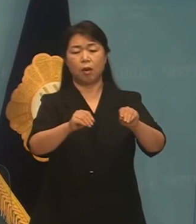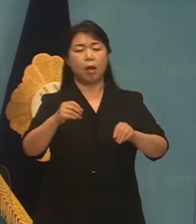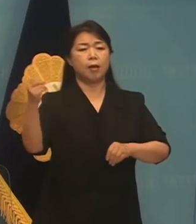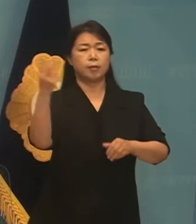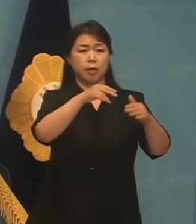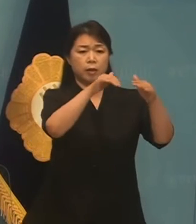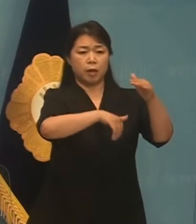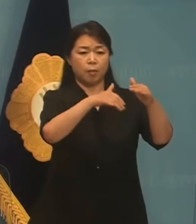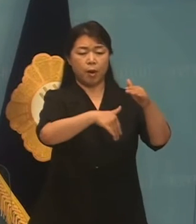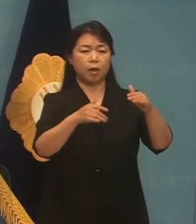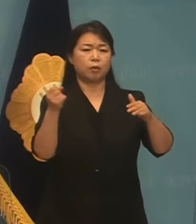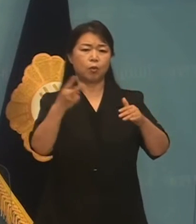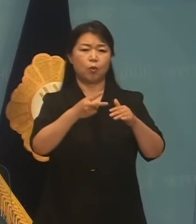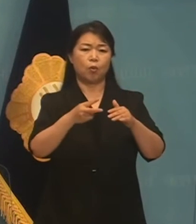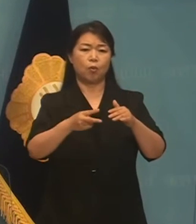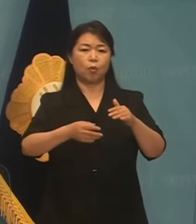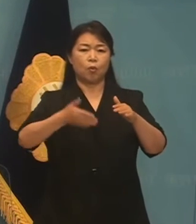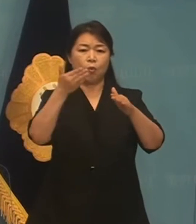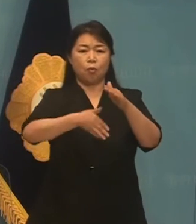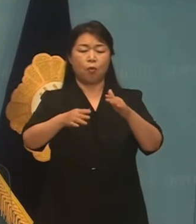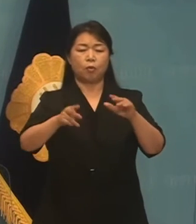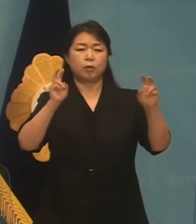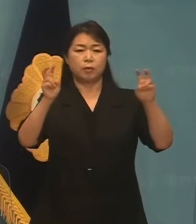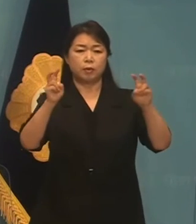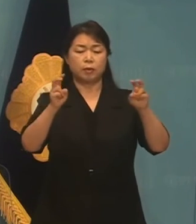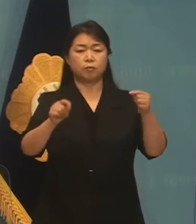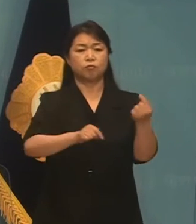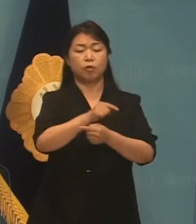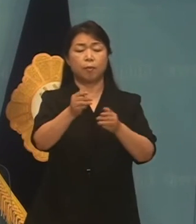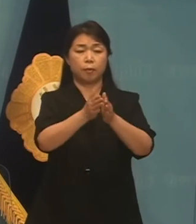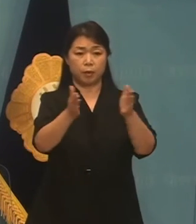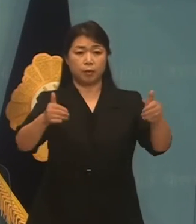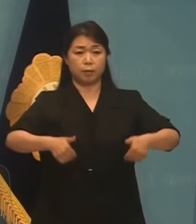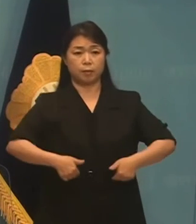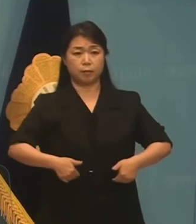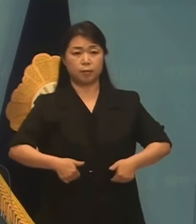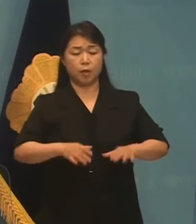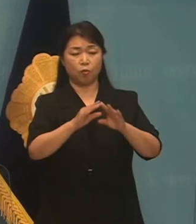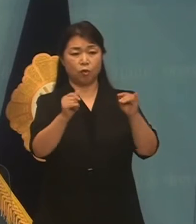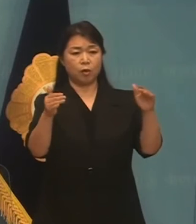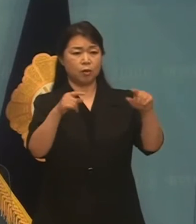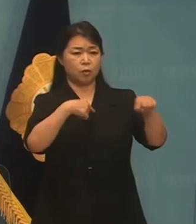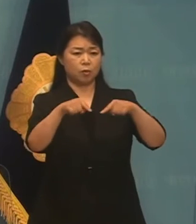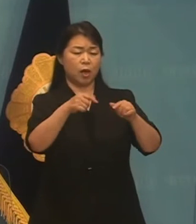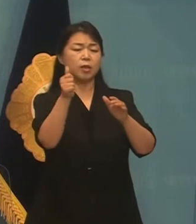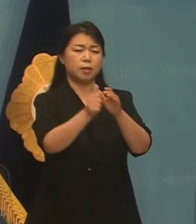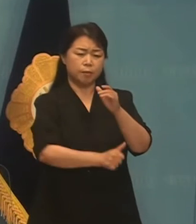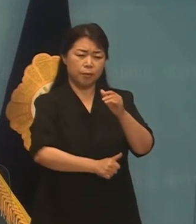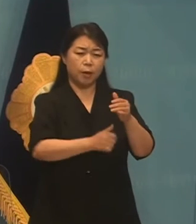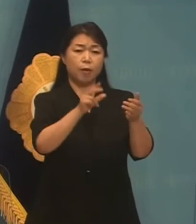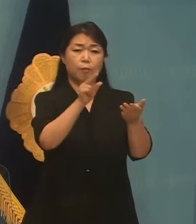재개발 준공영제를 실시해야 합니다. 부동산 정책 실패의 핵심 원인은